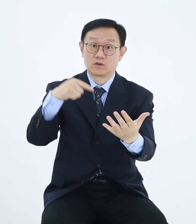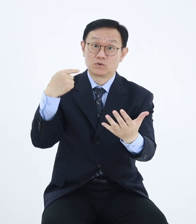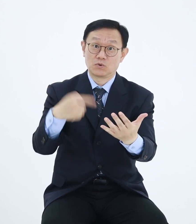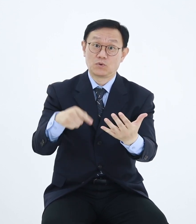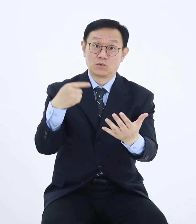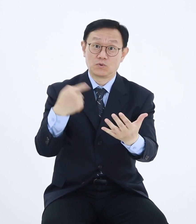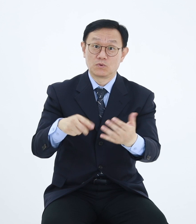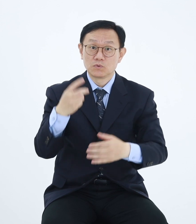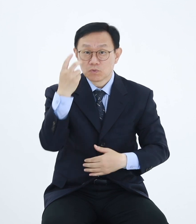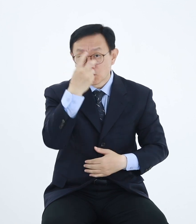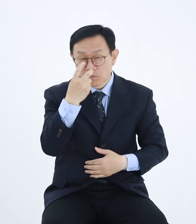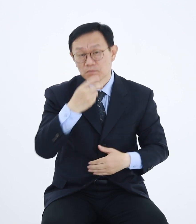돌봄이 필요해요